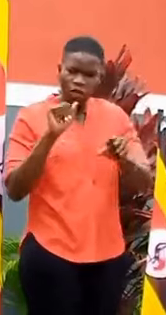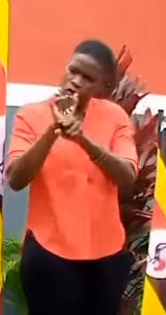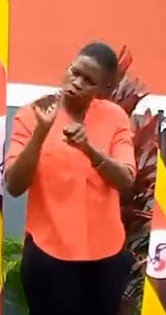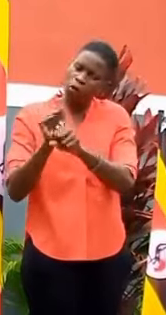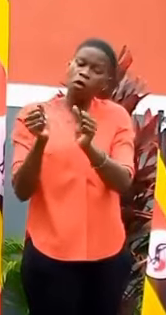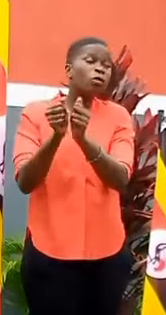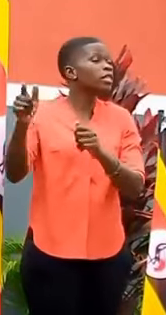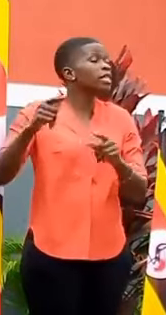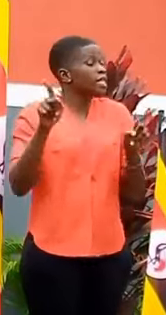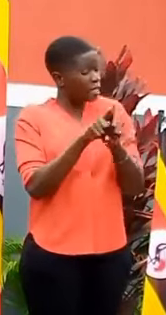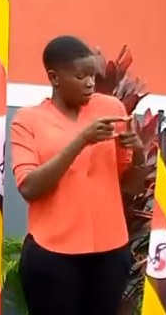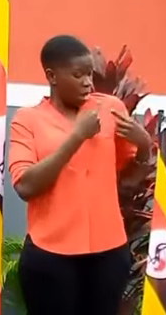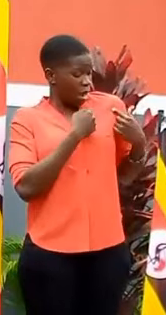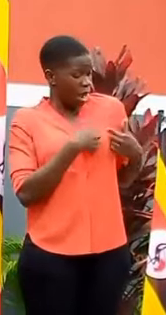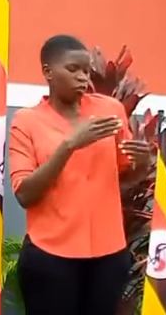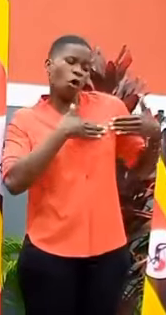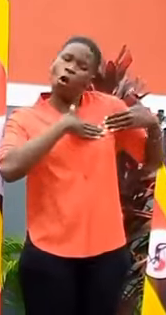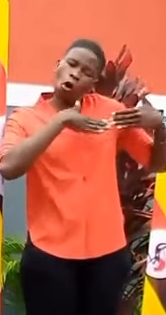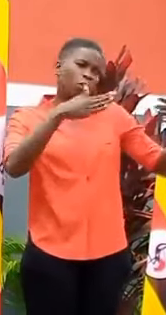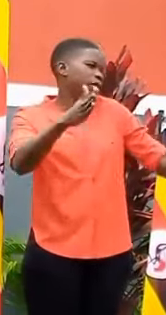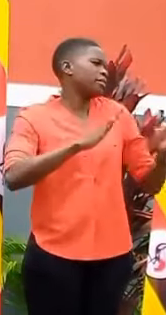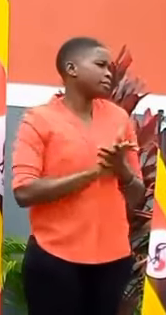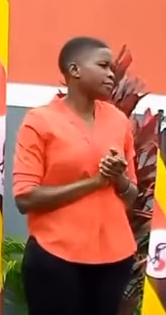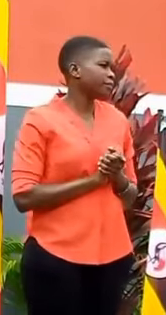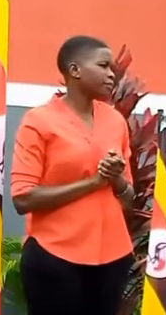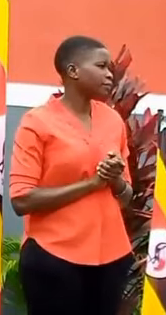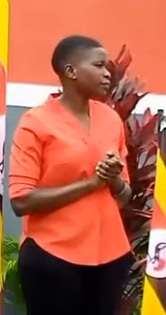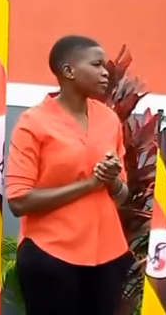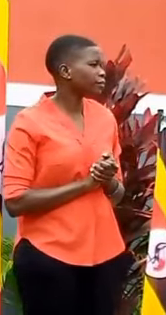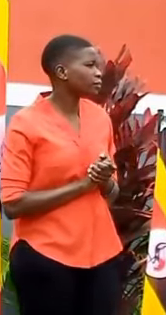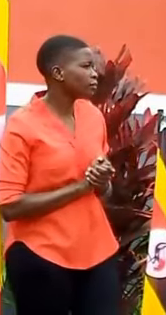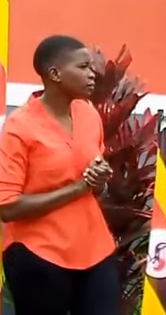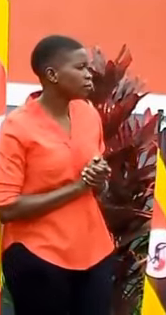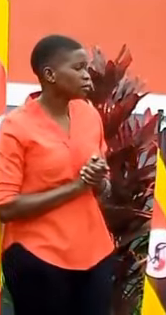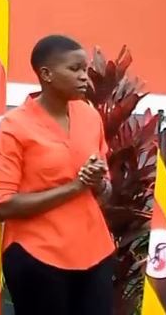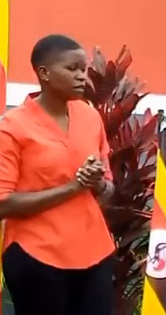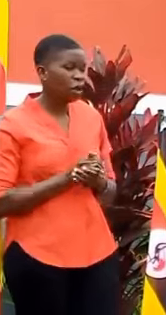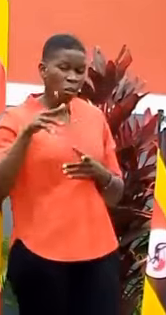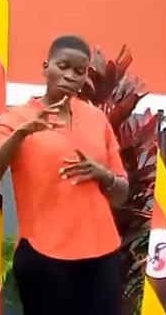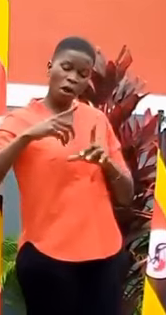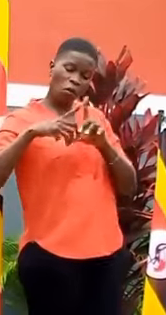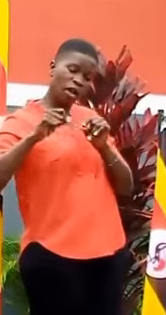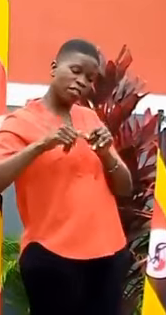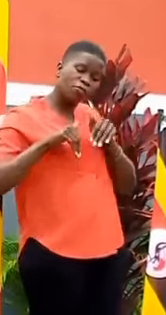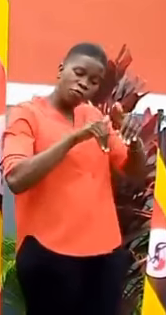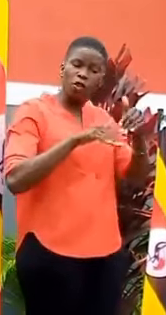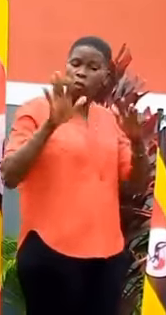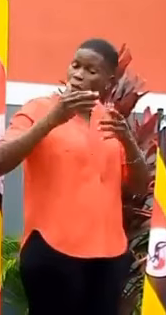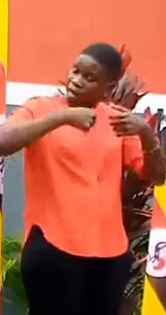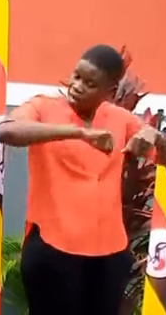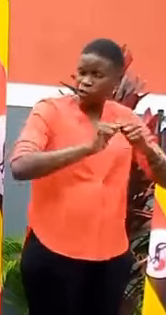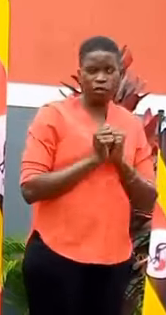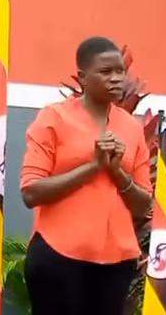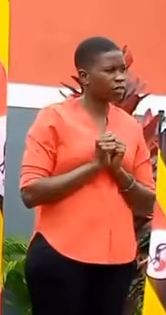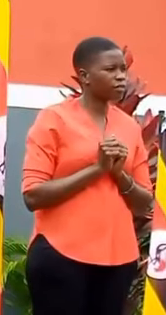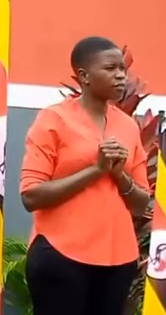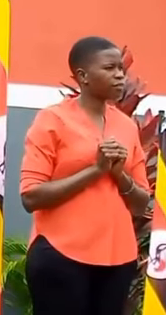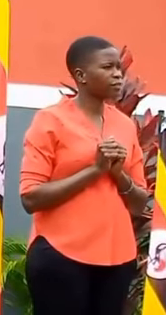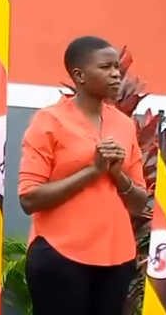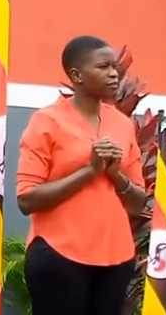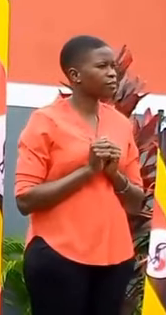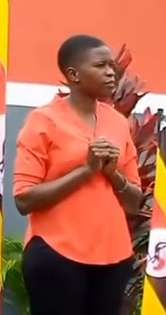bali honest nga onebomba gyewagambye nga kyeboogera kyebategeeza era nga kyebategeeza